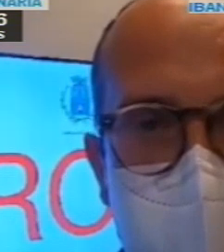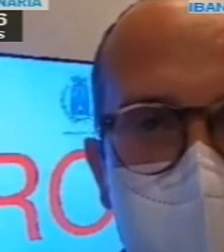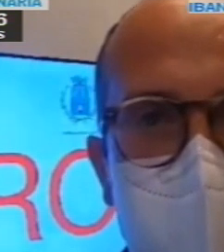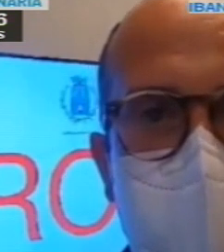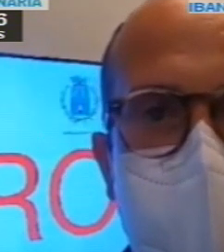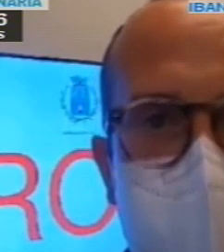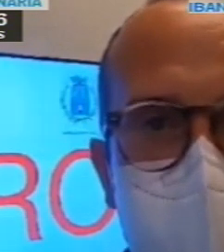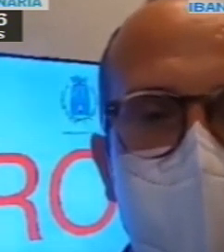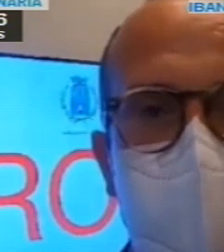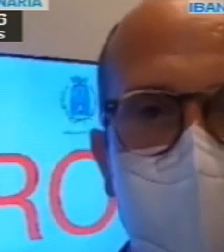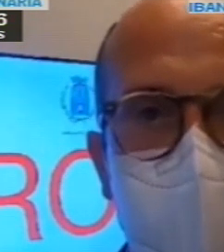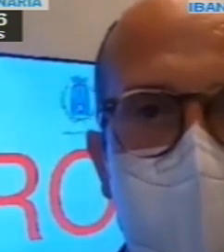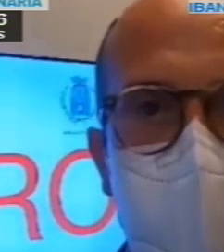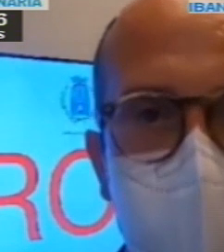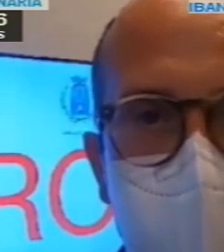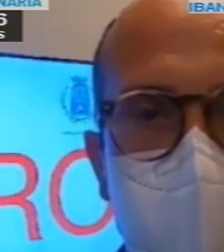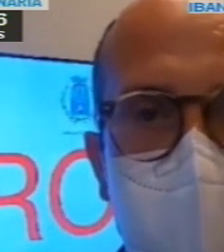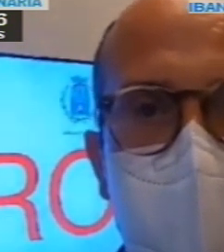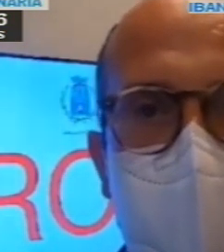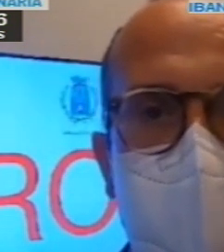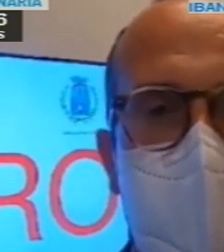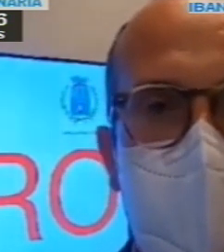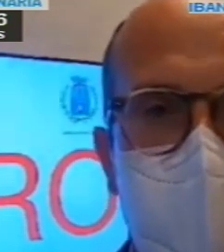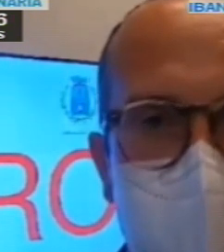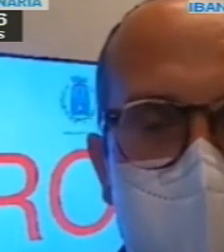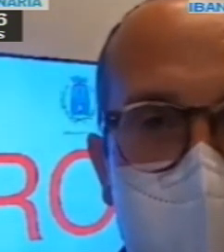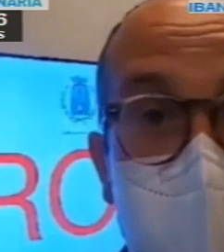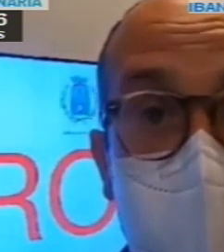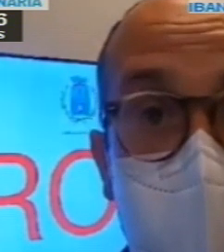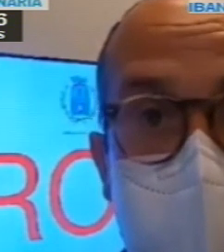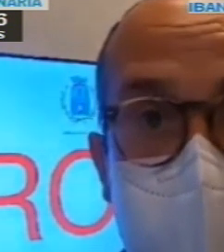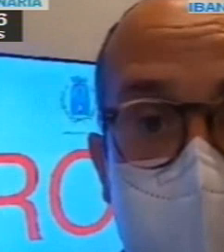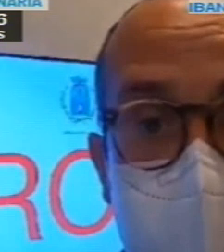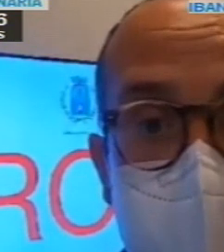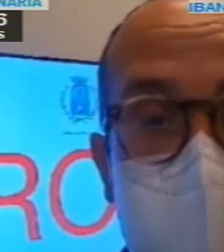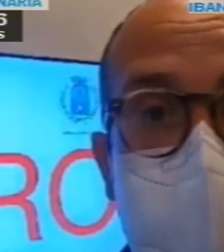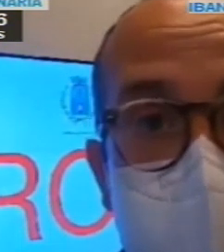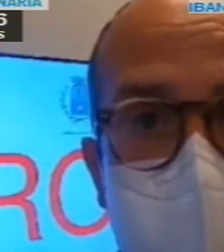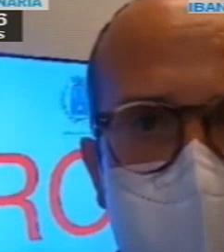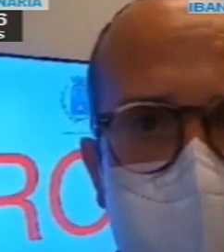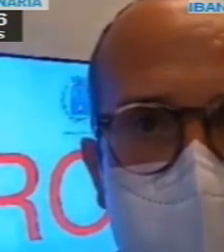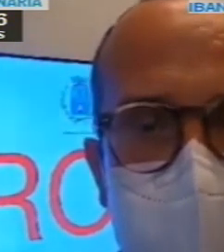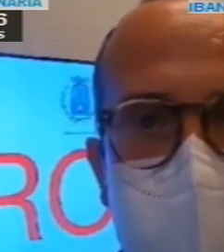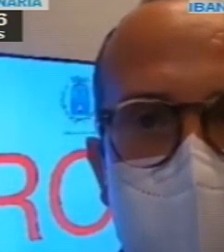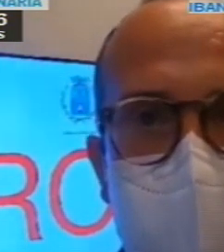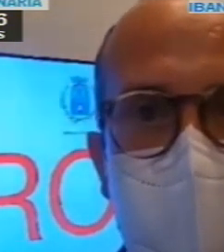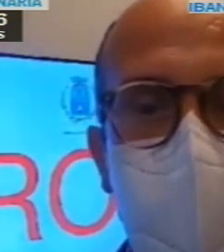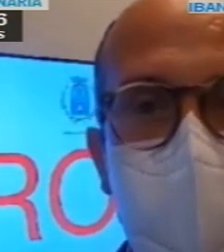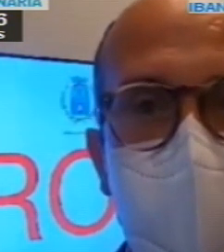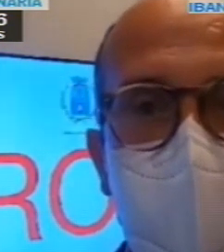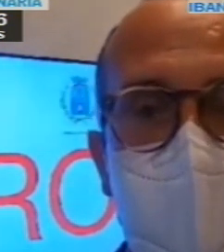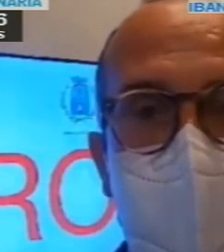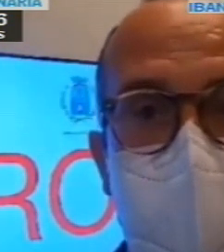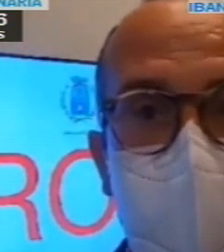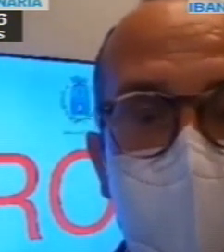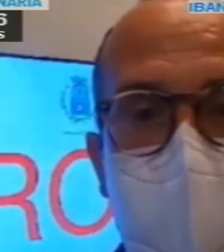continuare a comportarsi responsabilmente nel rispetto della propria salute e di quella degli altri. State certi che il